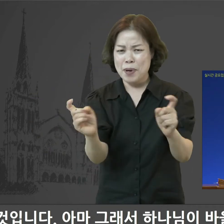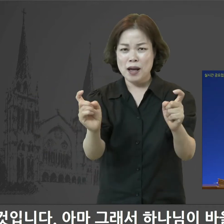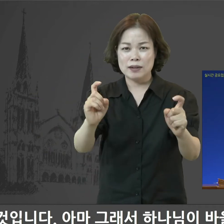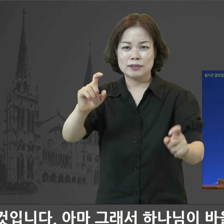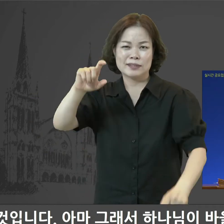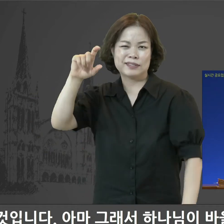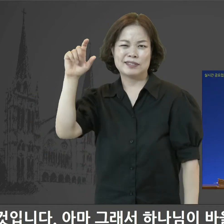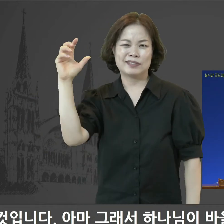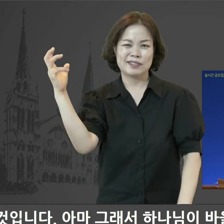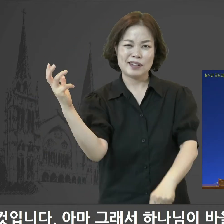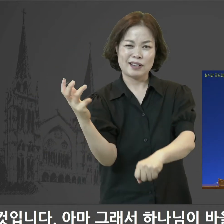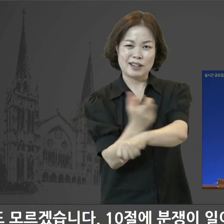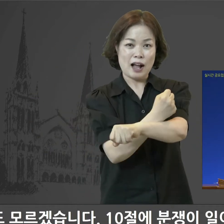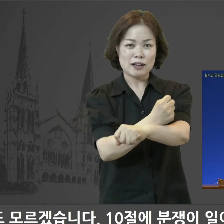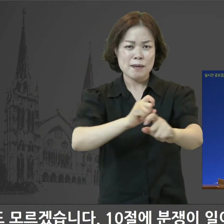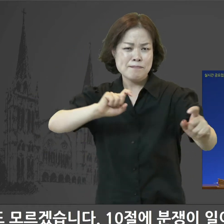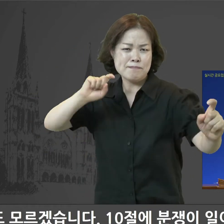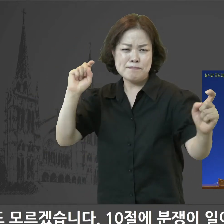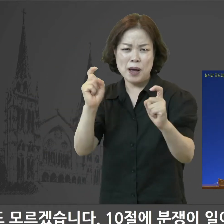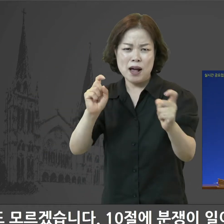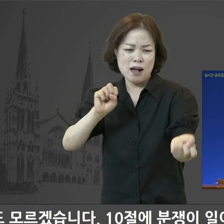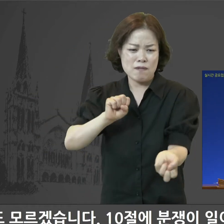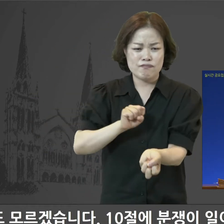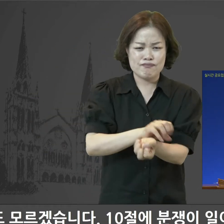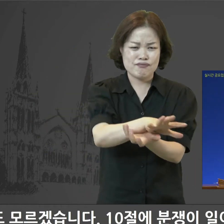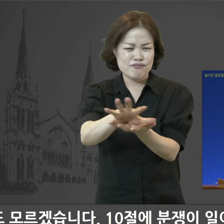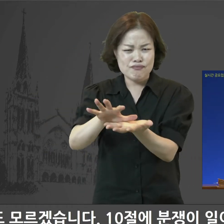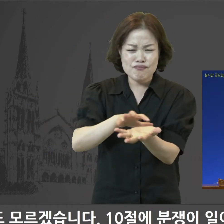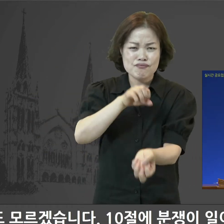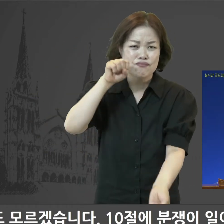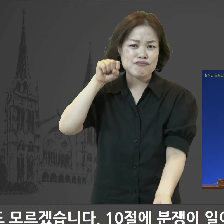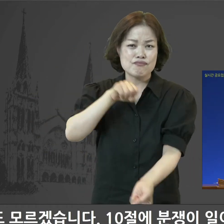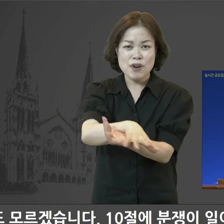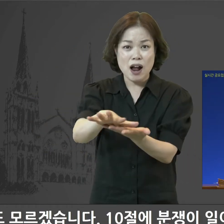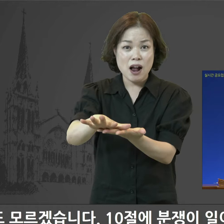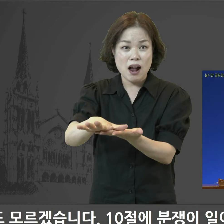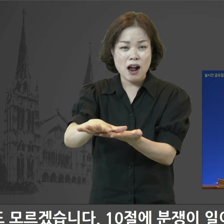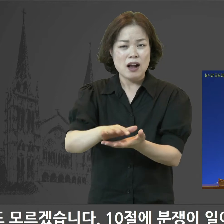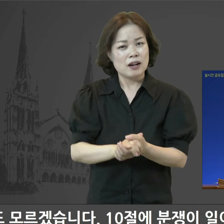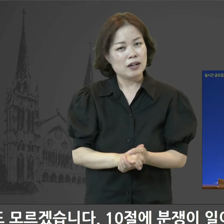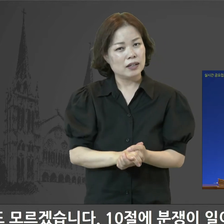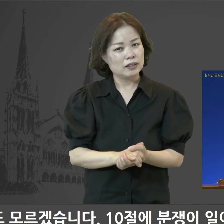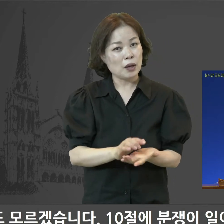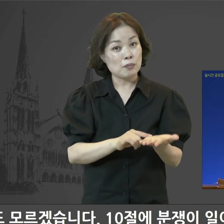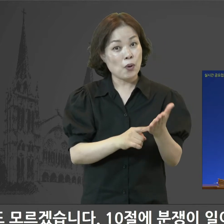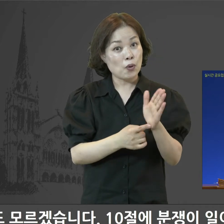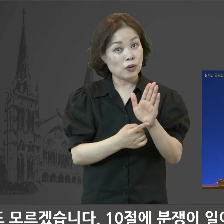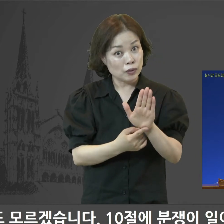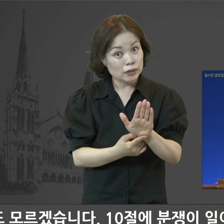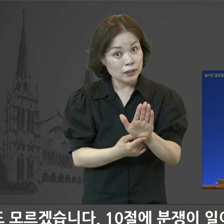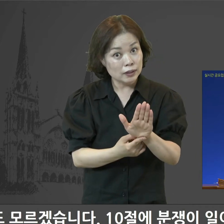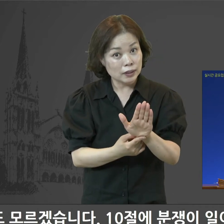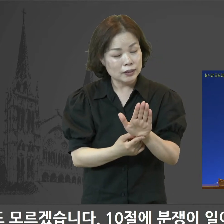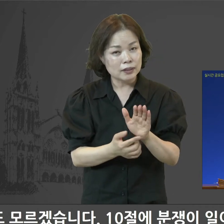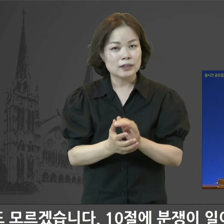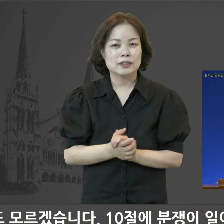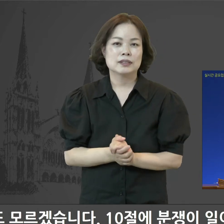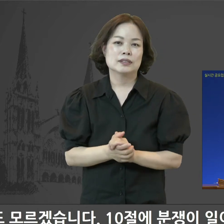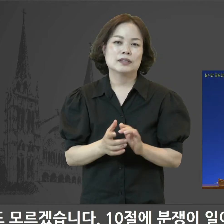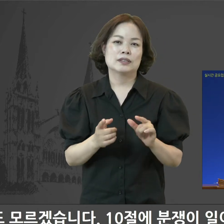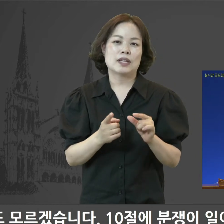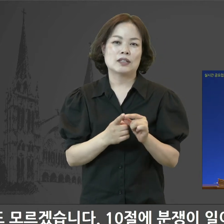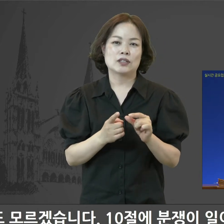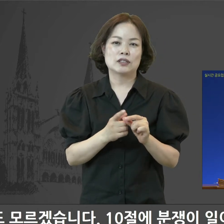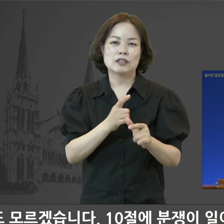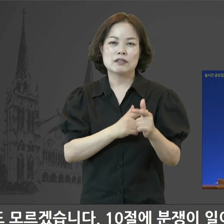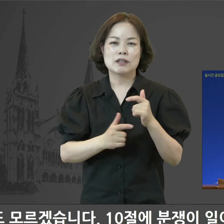강한 단어예요. 그러니까 공회에서 난장판이 됐다는 수준을 표현하는 단어라고 보기에는